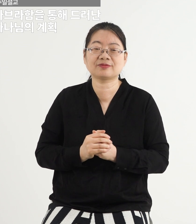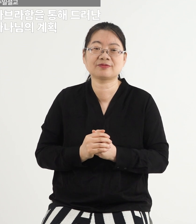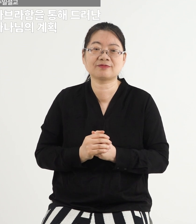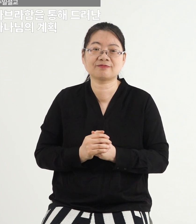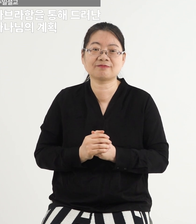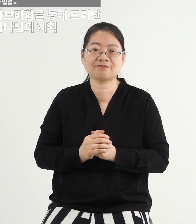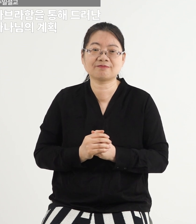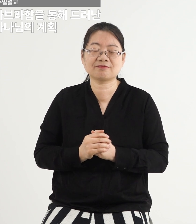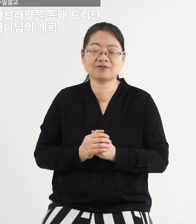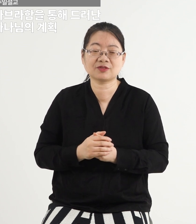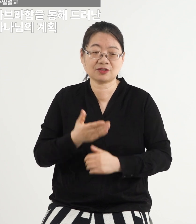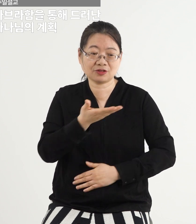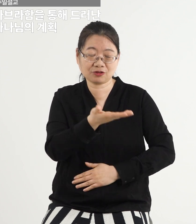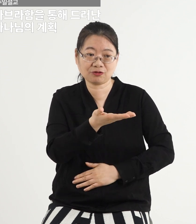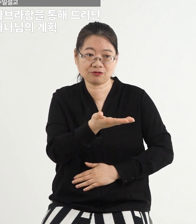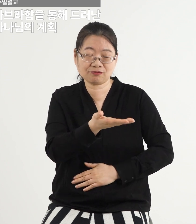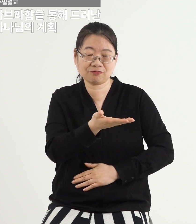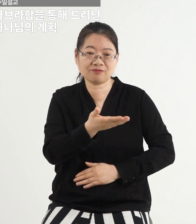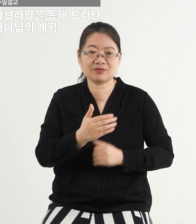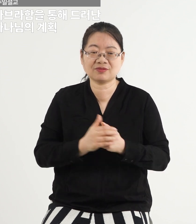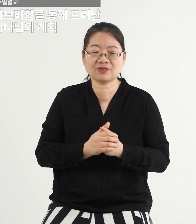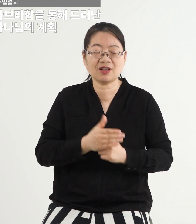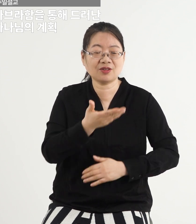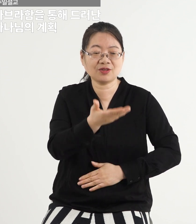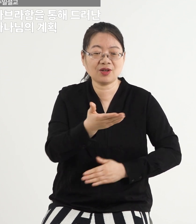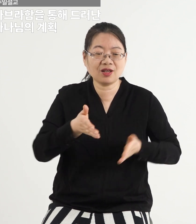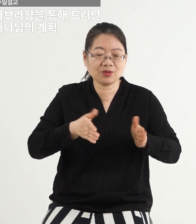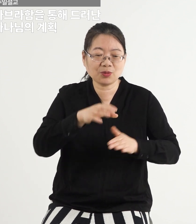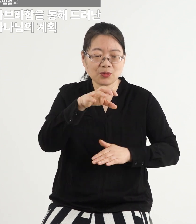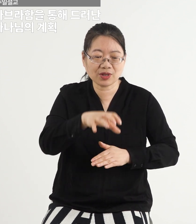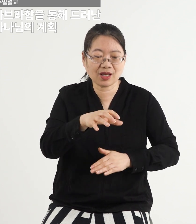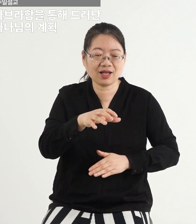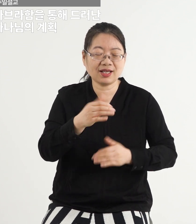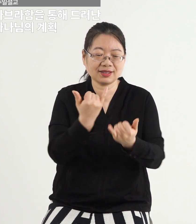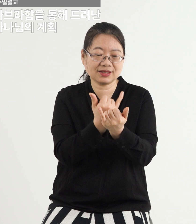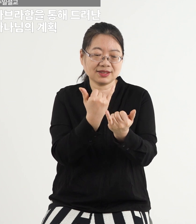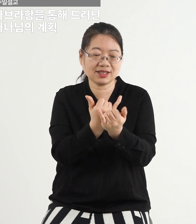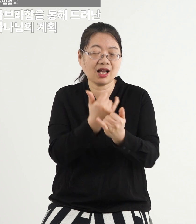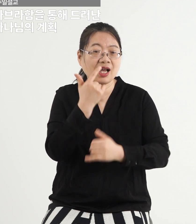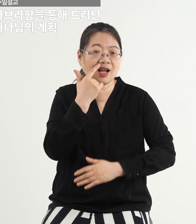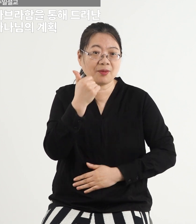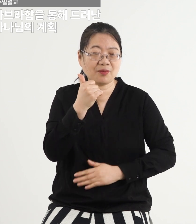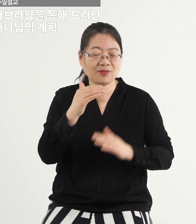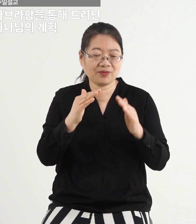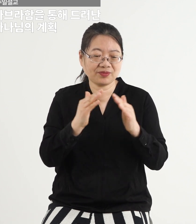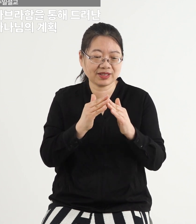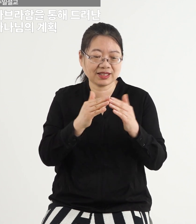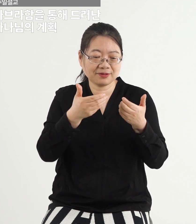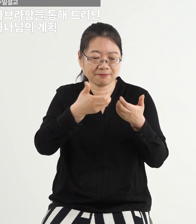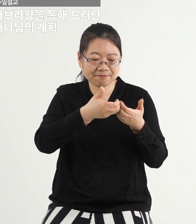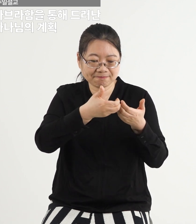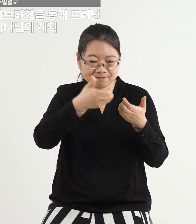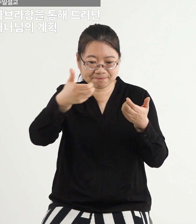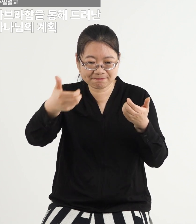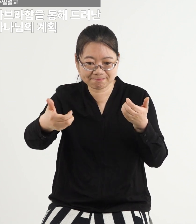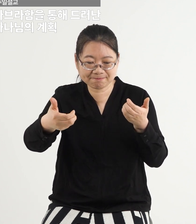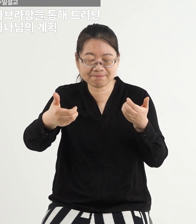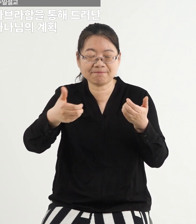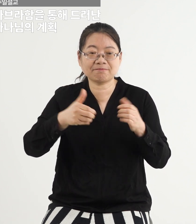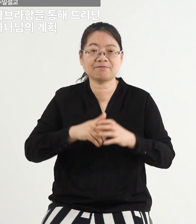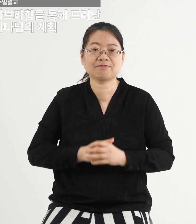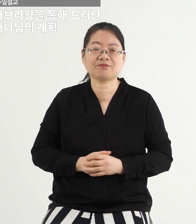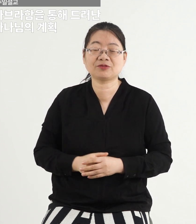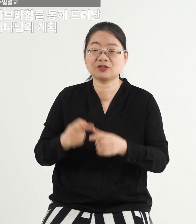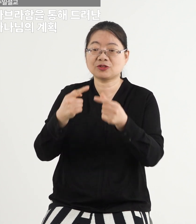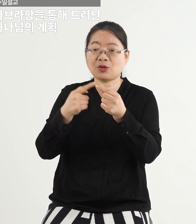이르시되 너는 너희 고향 친척과 아버지의 집을 떠나. 첫